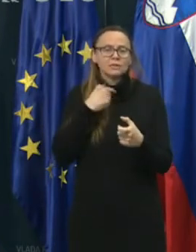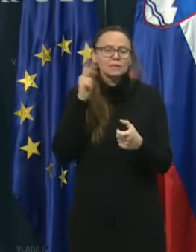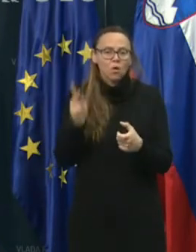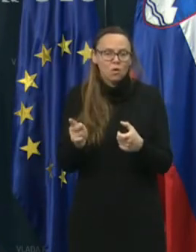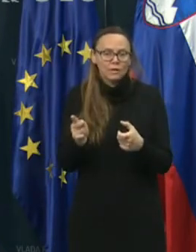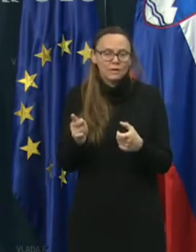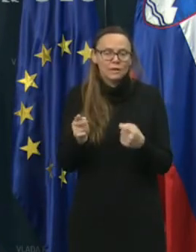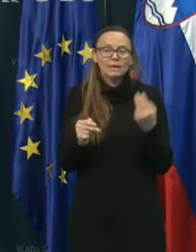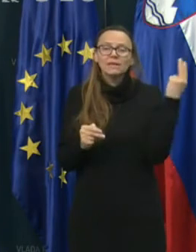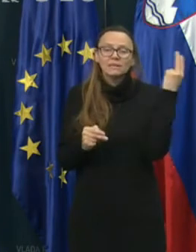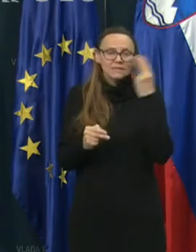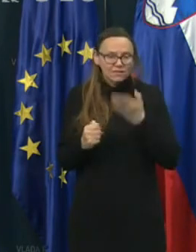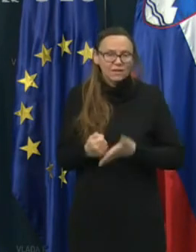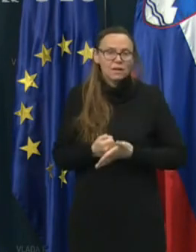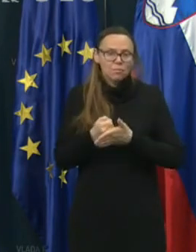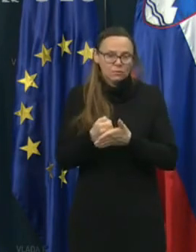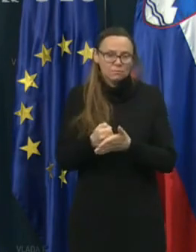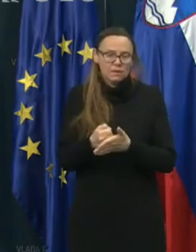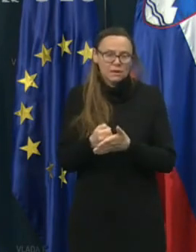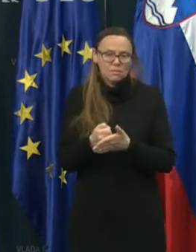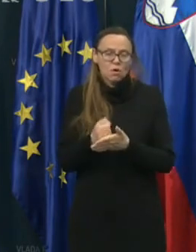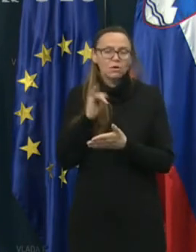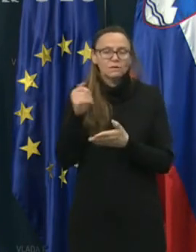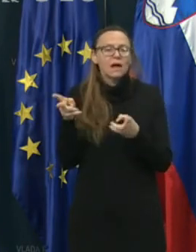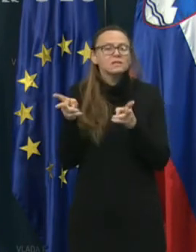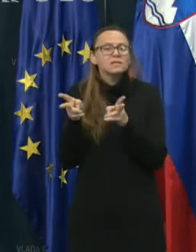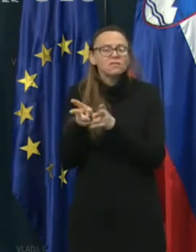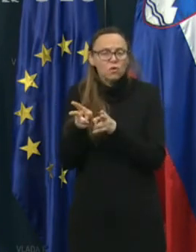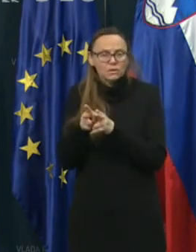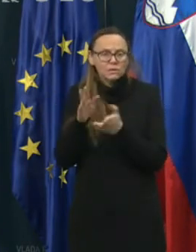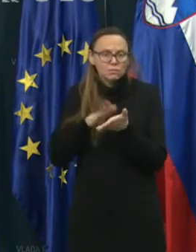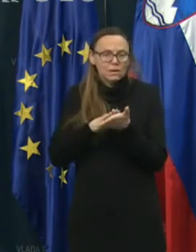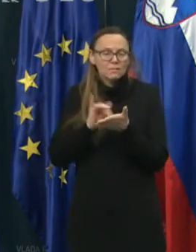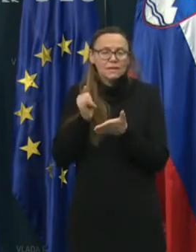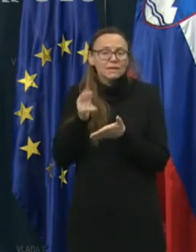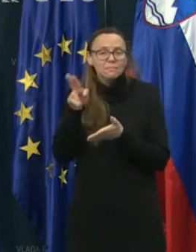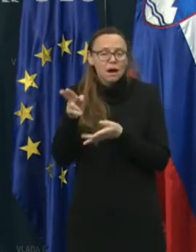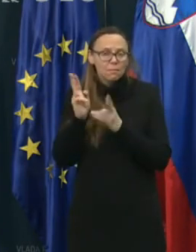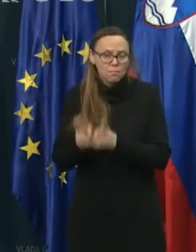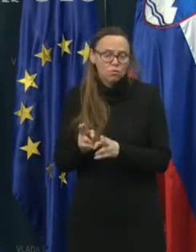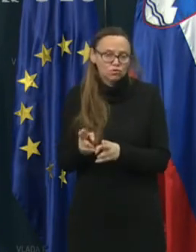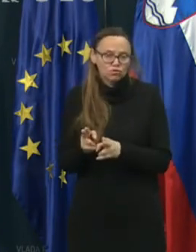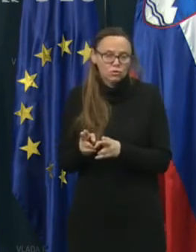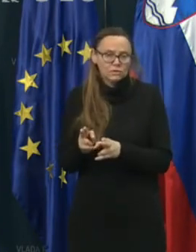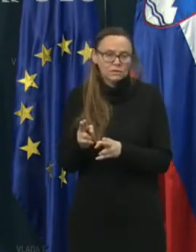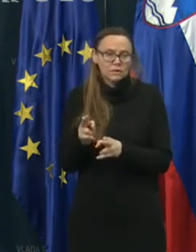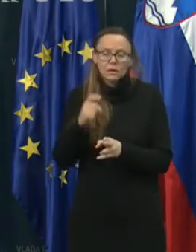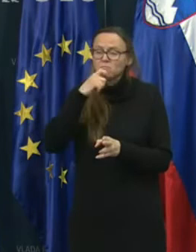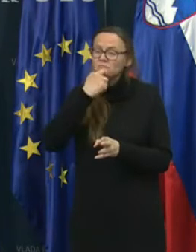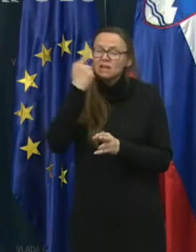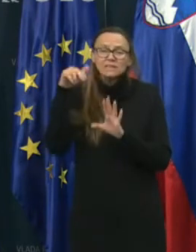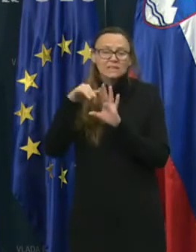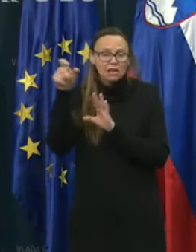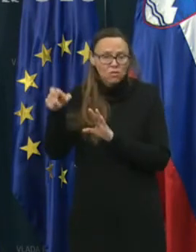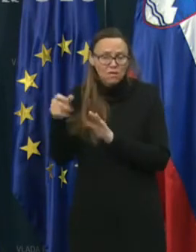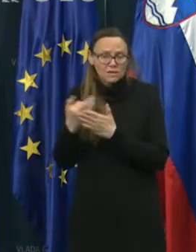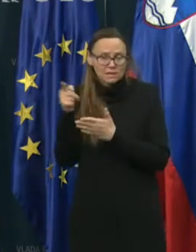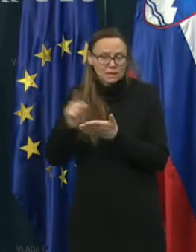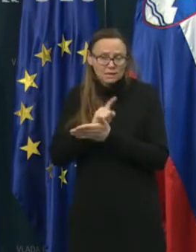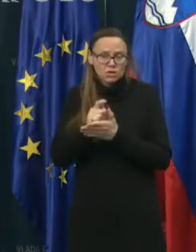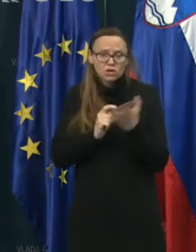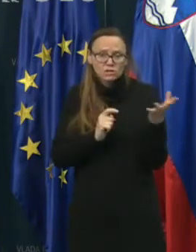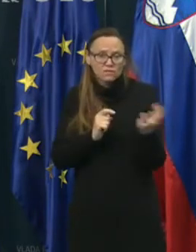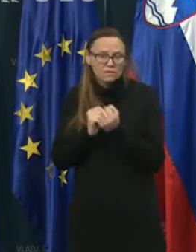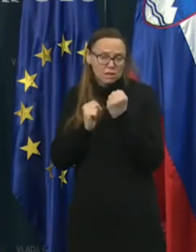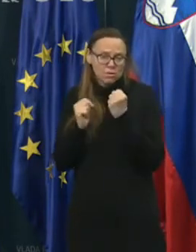Seveda podpiramo to, da svojci v primeru, da imajo to možnost, stanovalca za ta čas vzamejo domov.